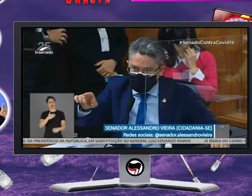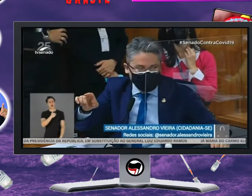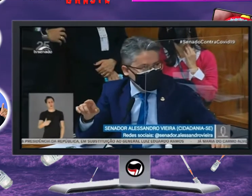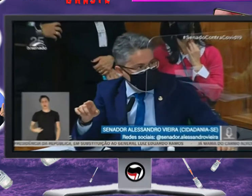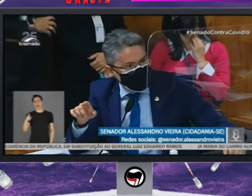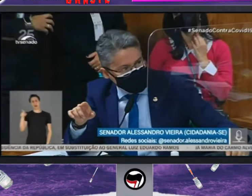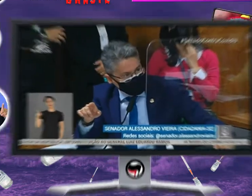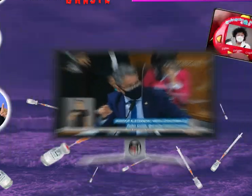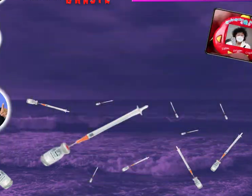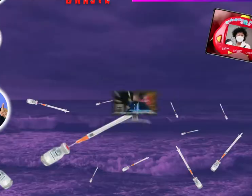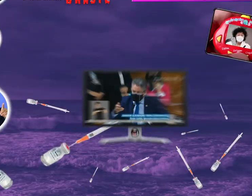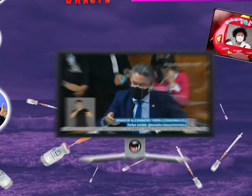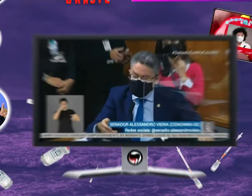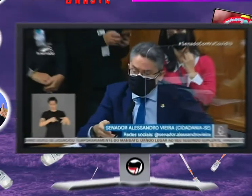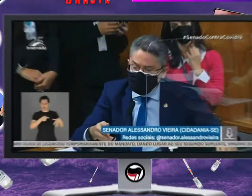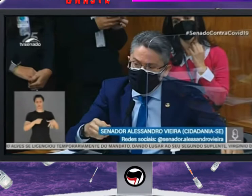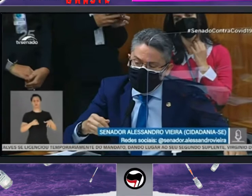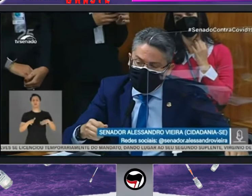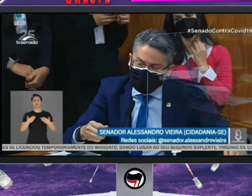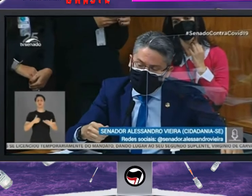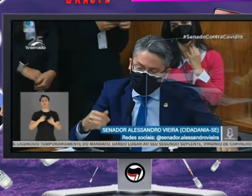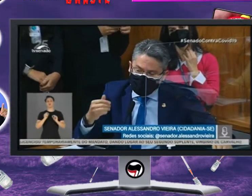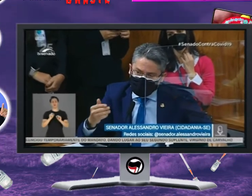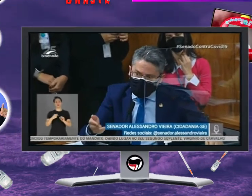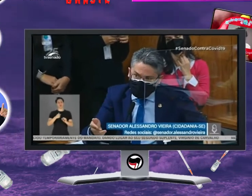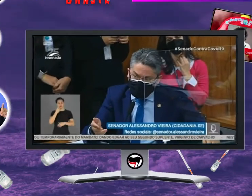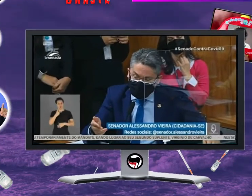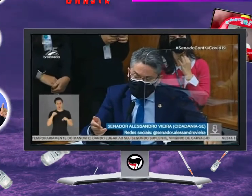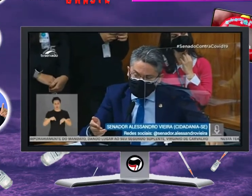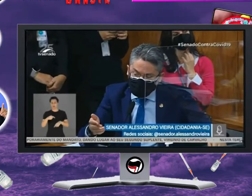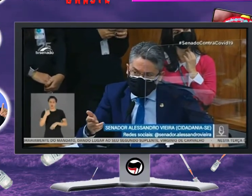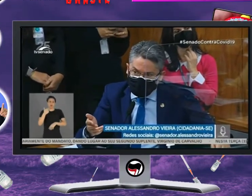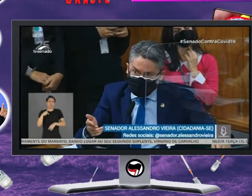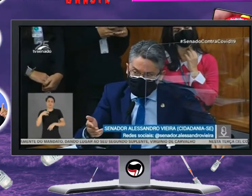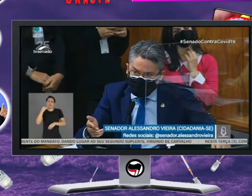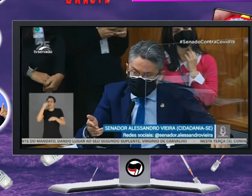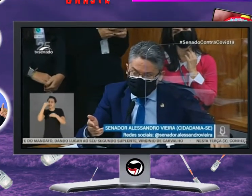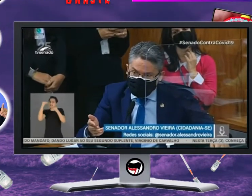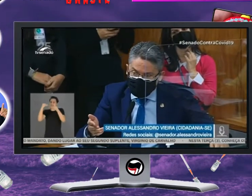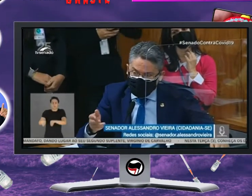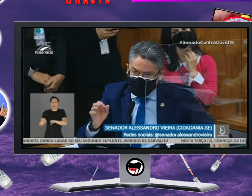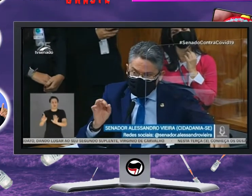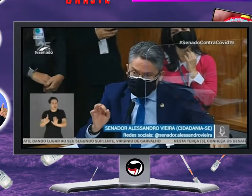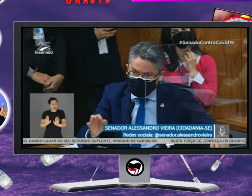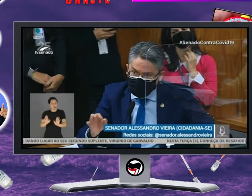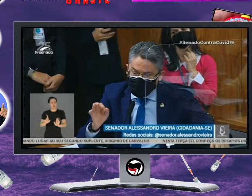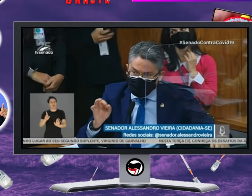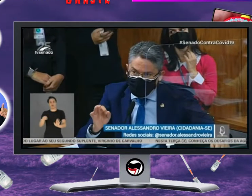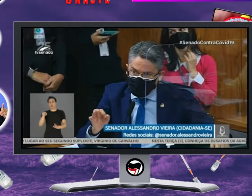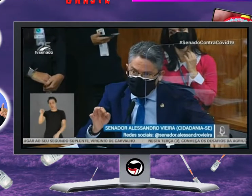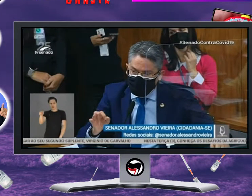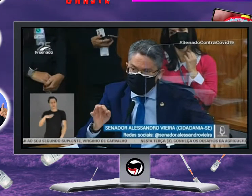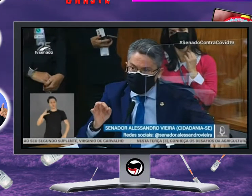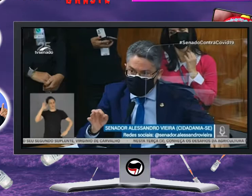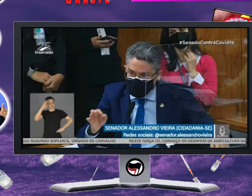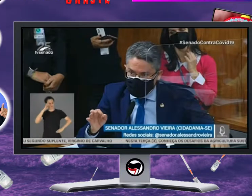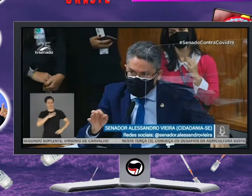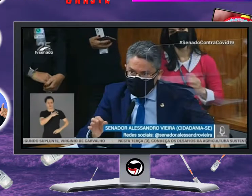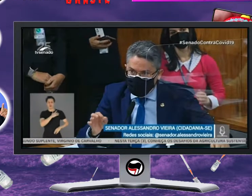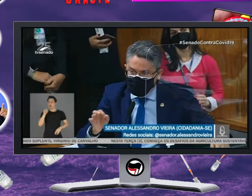evitar esse desastre. Eu fazendo um registro, não há nenhum tipo de desapreço ou diminuição das Forças Armadas. É um cidadão que ocupou um cargo civil e que ocupa hoje